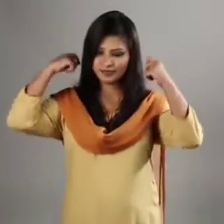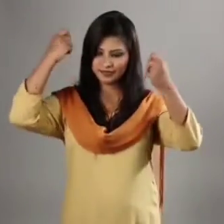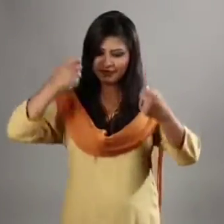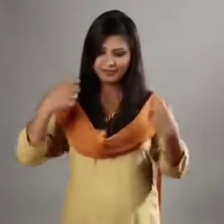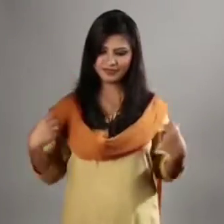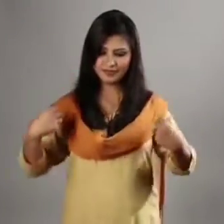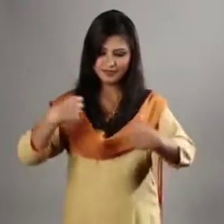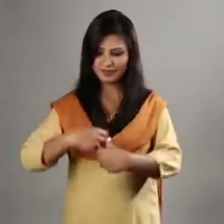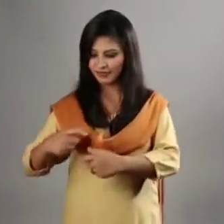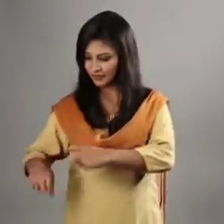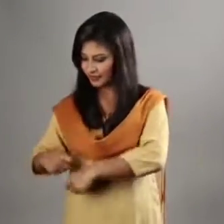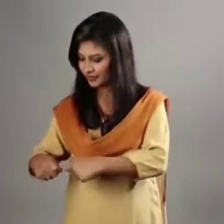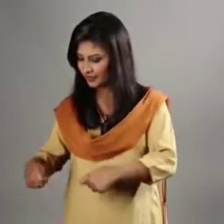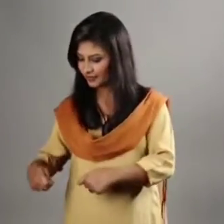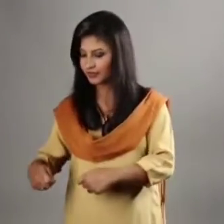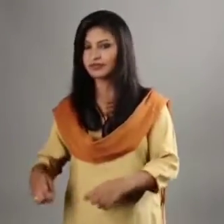Dressing gown.